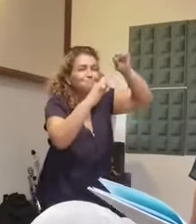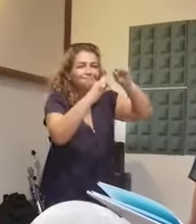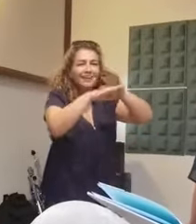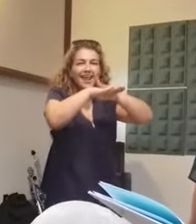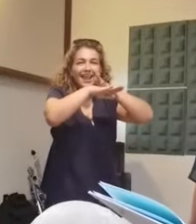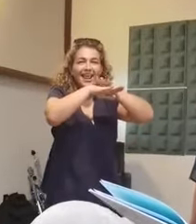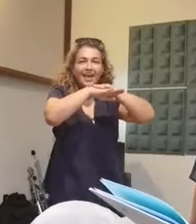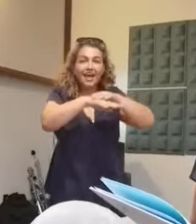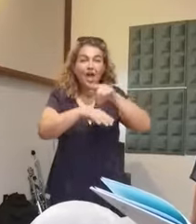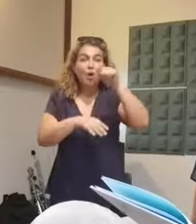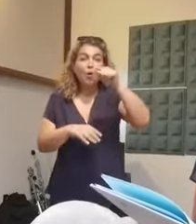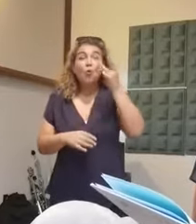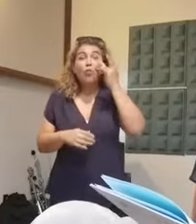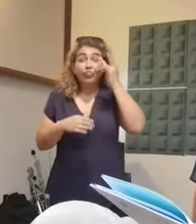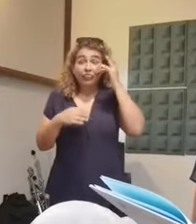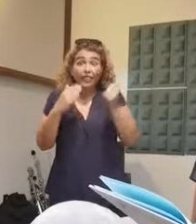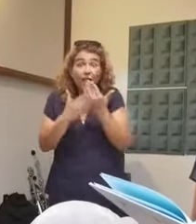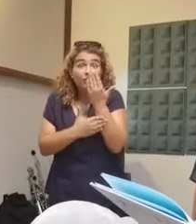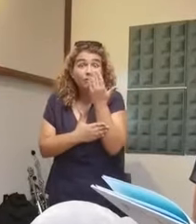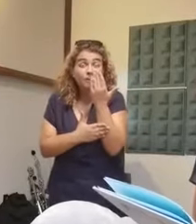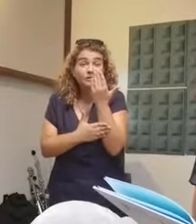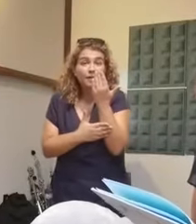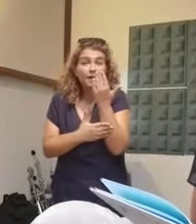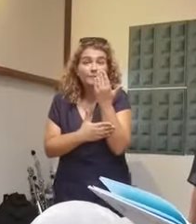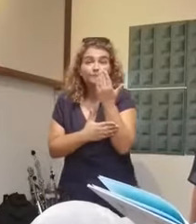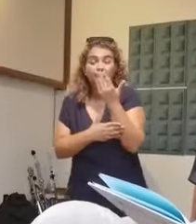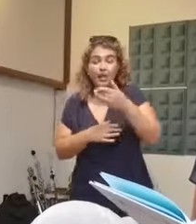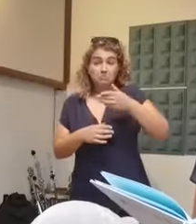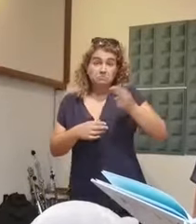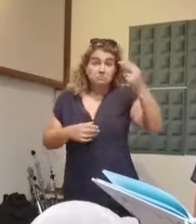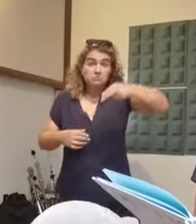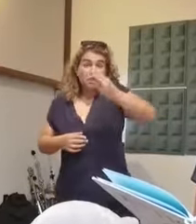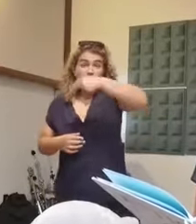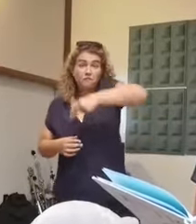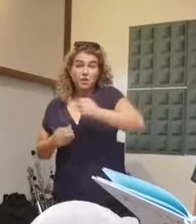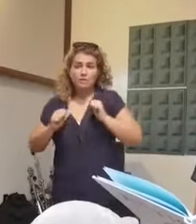Una mañana, Delfín se alejó de sus amigos.